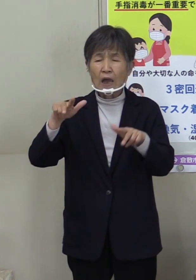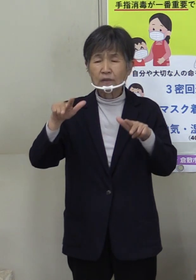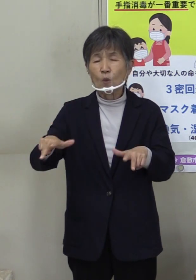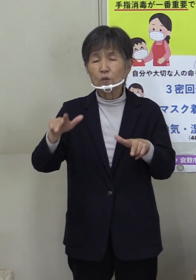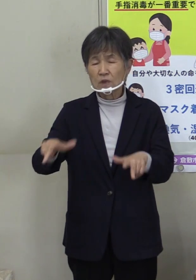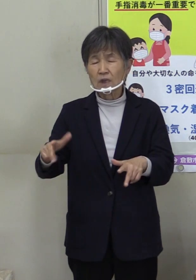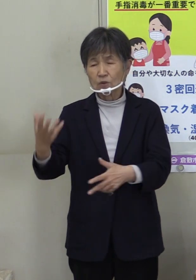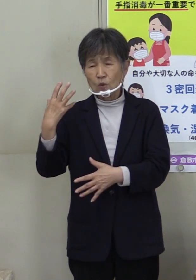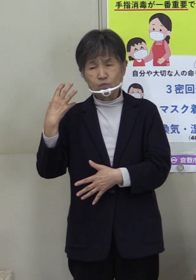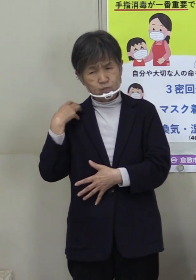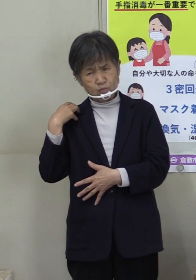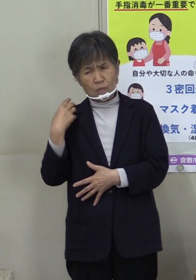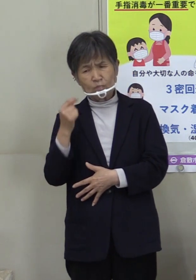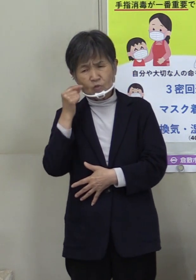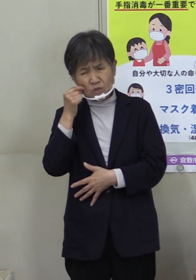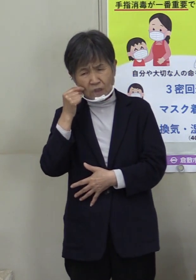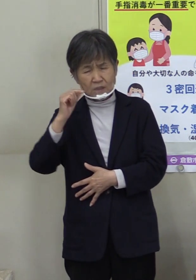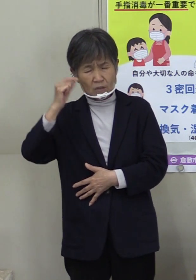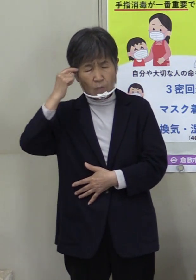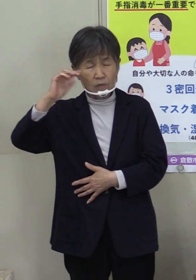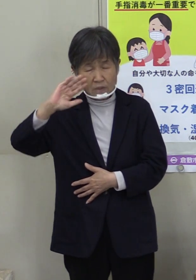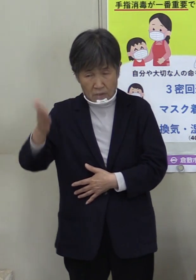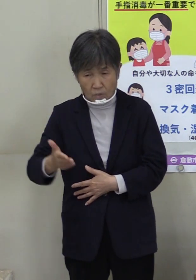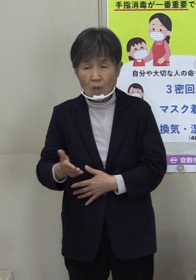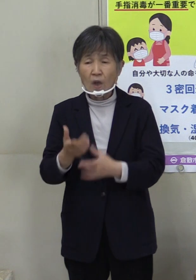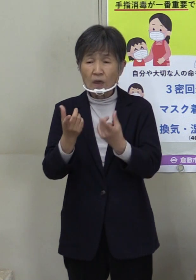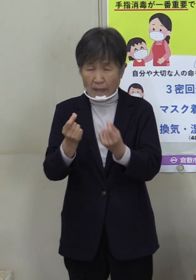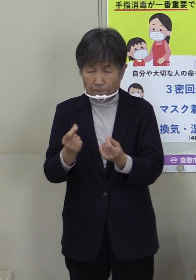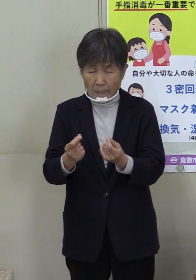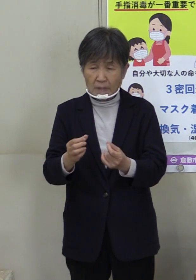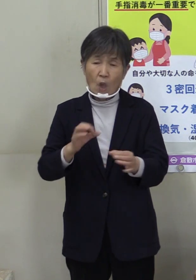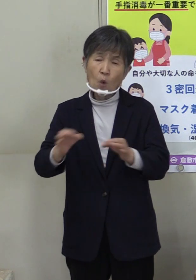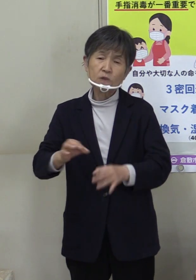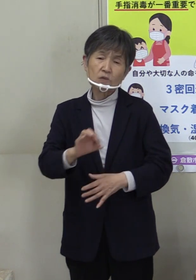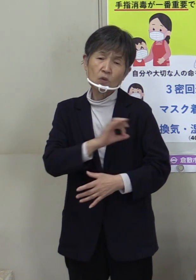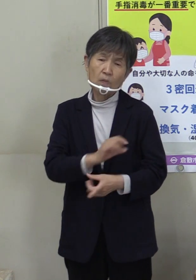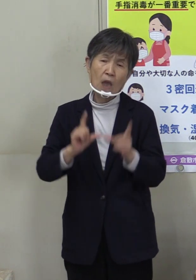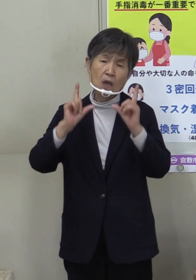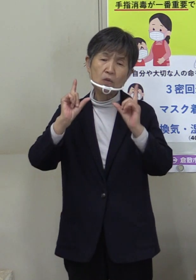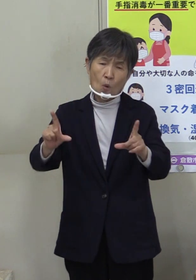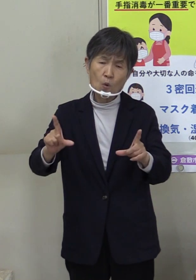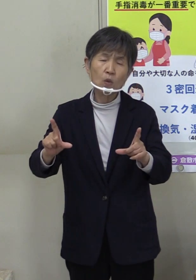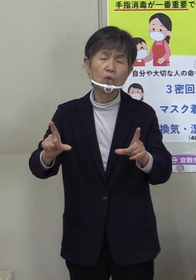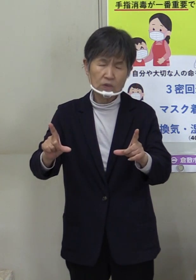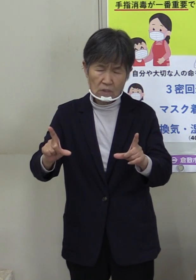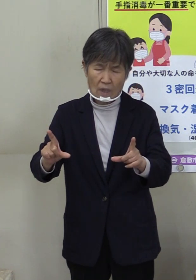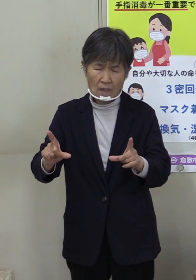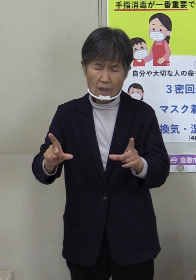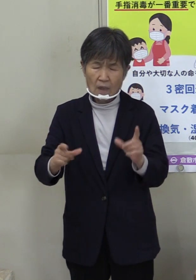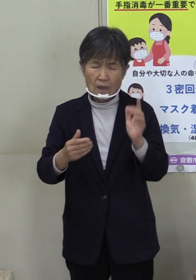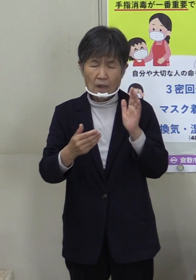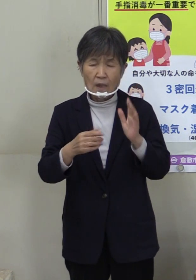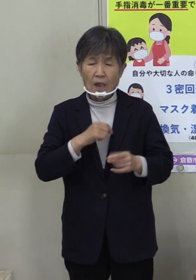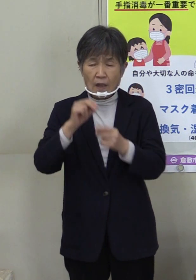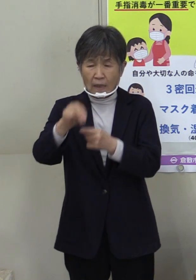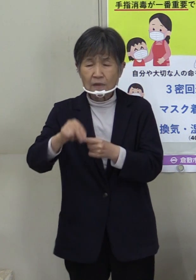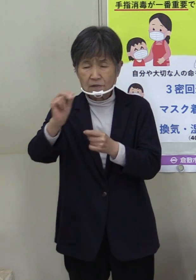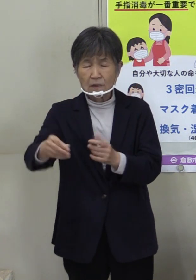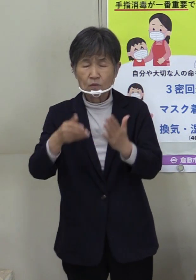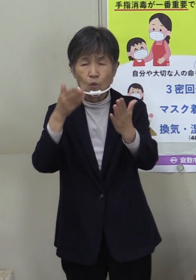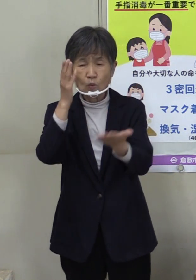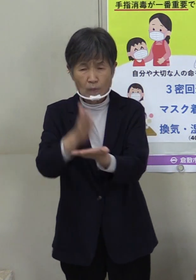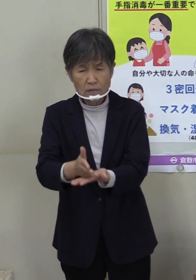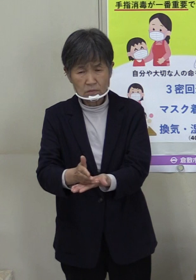が、やはり店名を公表して感染を食い止める、この視点というのは非常に大事になってくるのではないかと思うんですが、そのあたりいかがでしょうか。